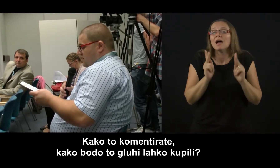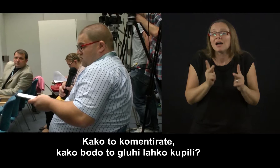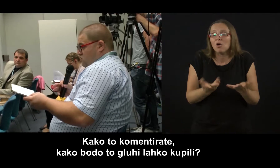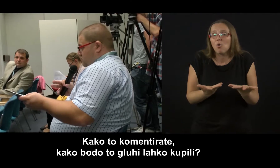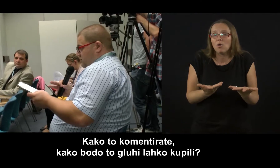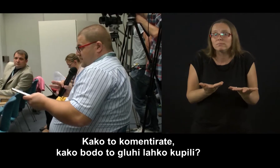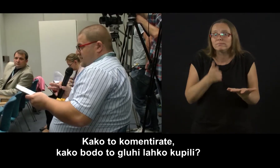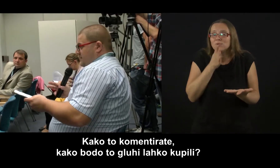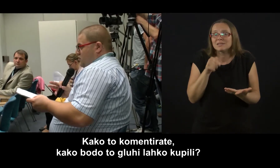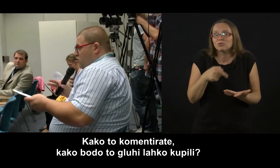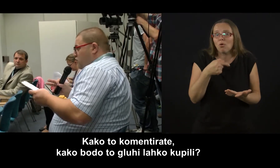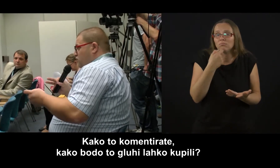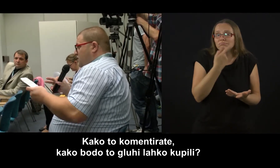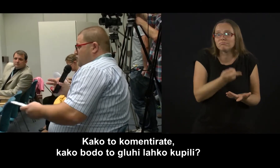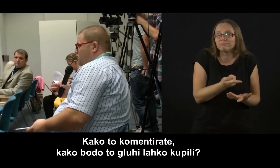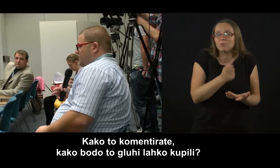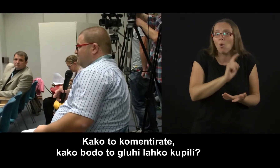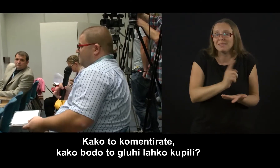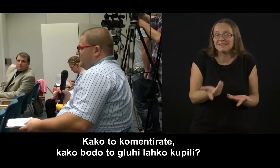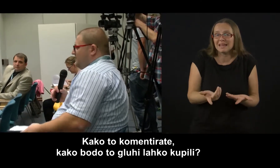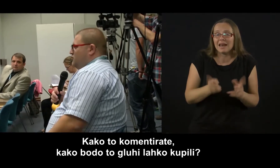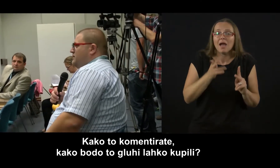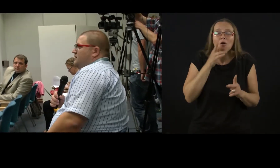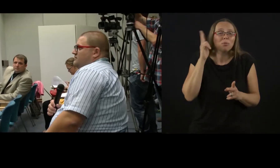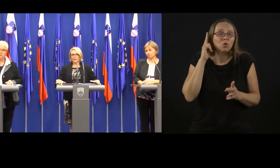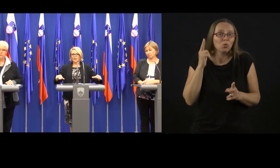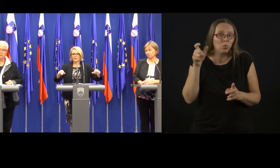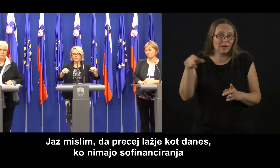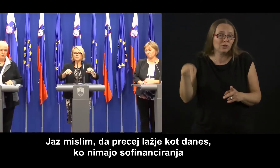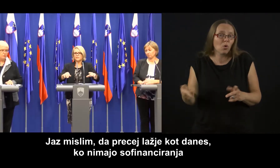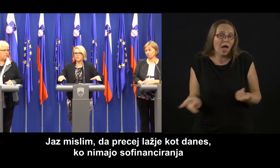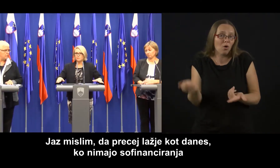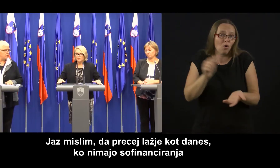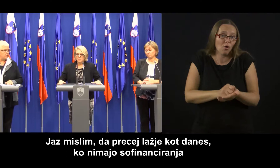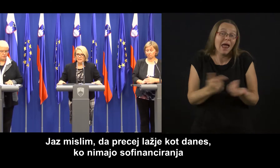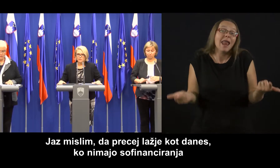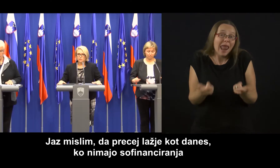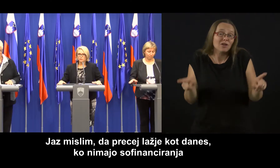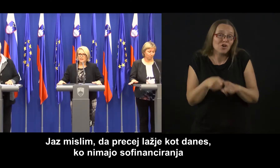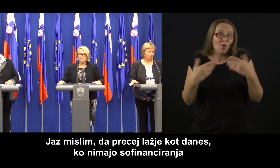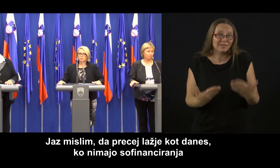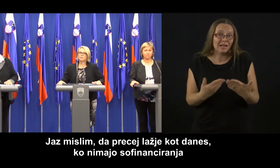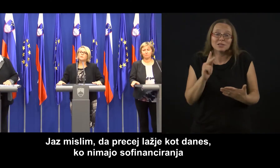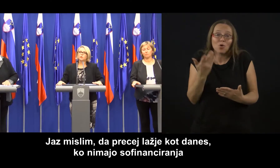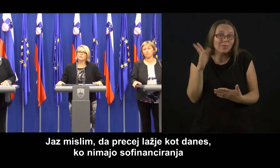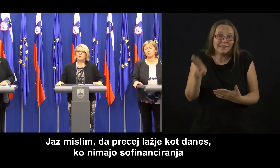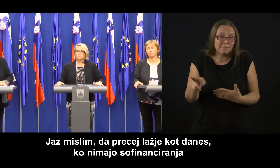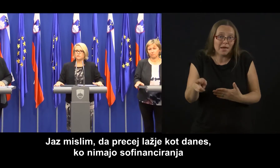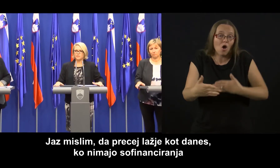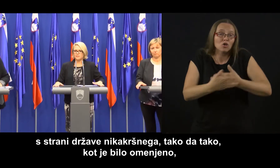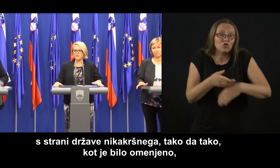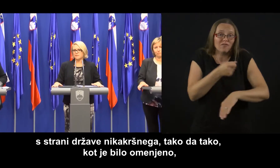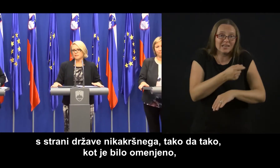Ne? Kako komentirate, kako bojo to lahko gluhi kupili? Mislim, da precej lažji kot danes, ko